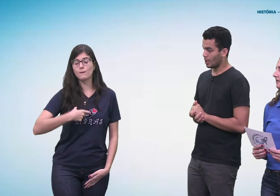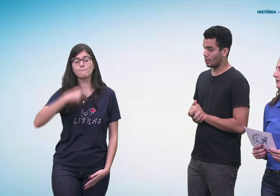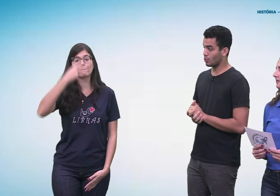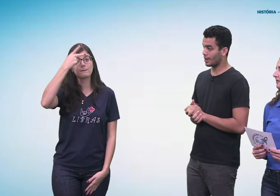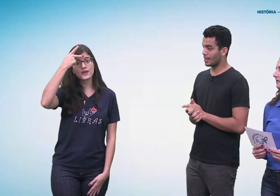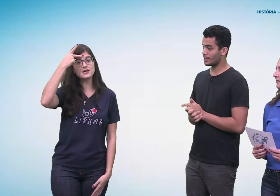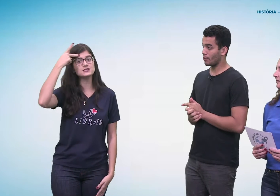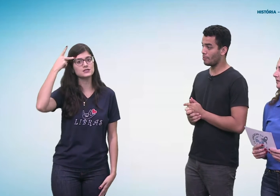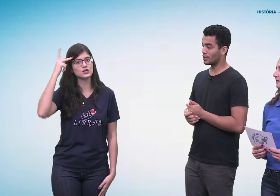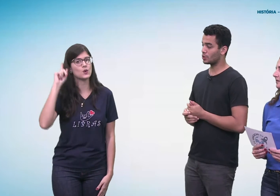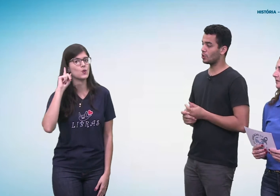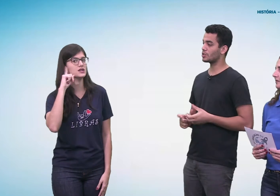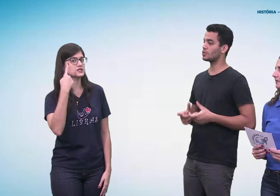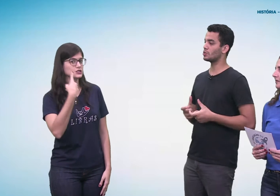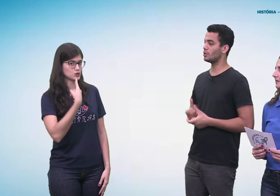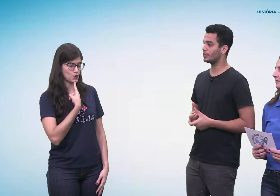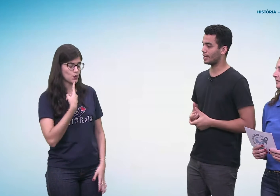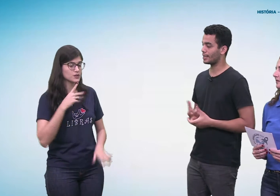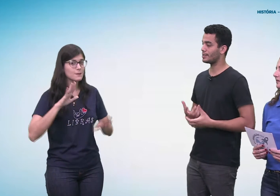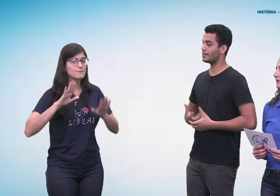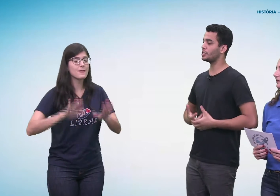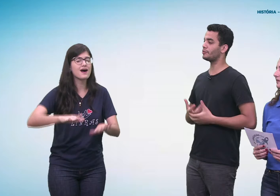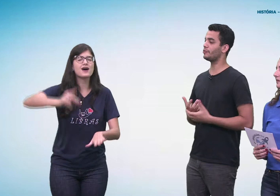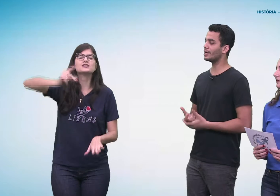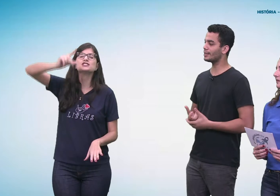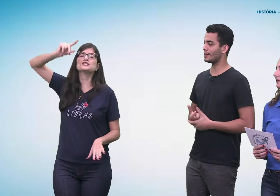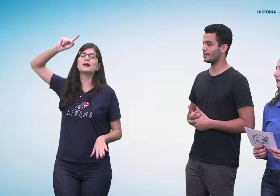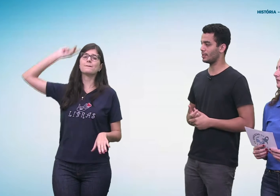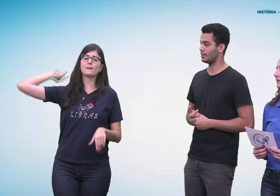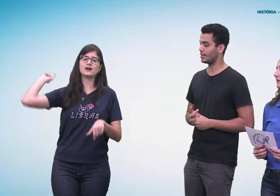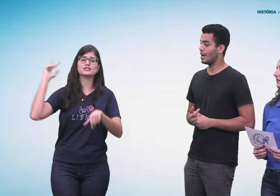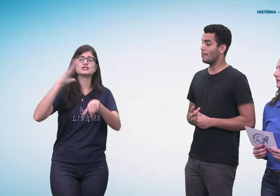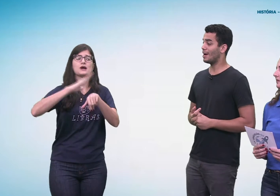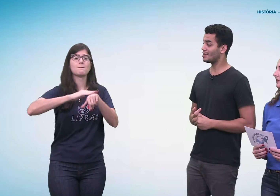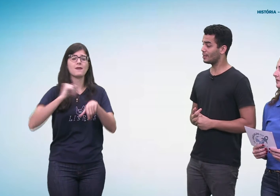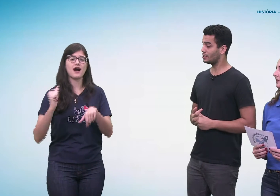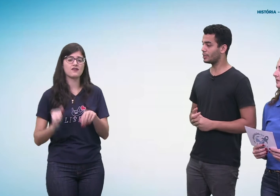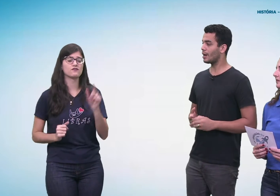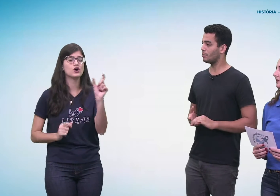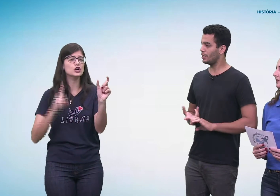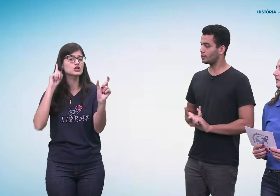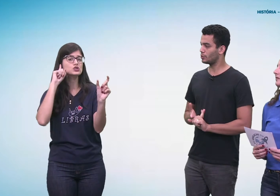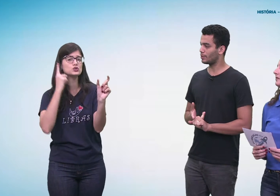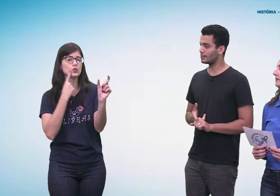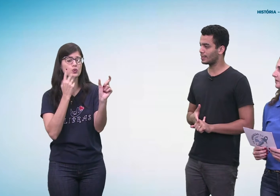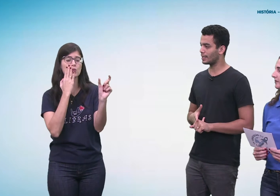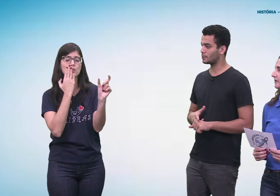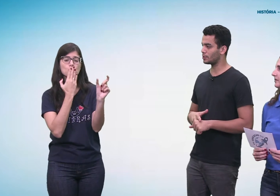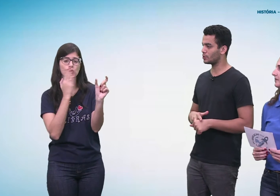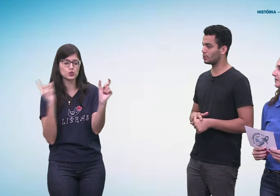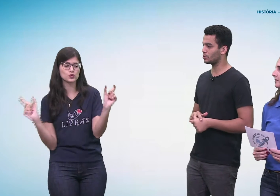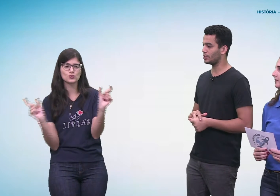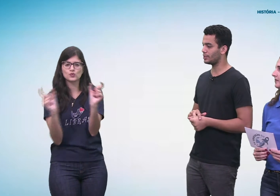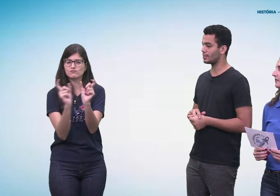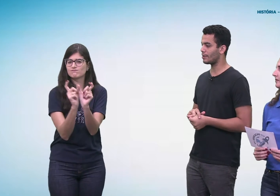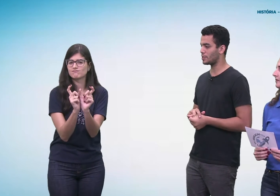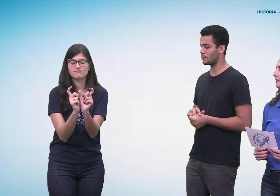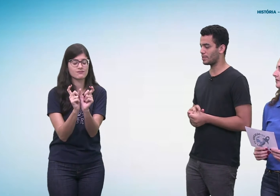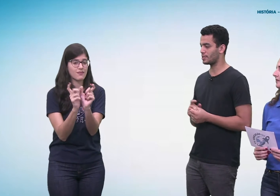no caso, é uma pessoa surda, ela se identifica dessa maneira. Mas antigamente, no passado, as pessoas utilizavam a expressão,